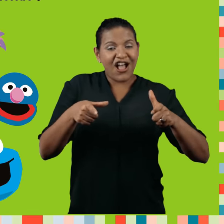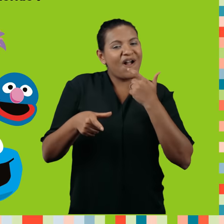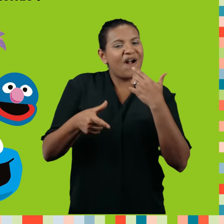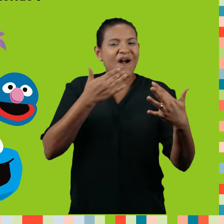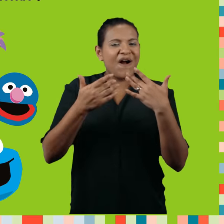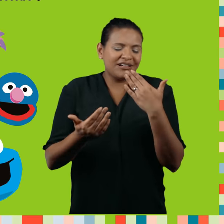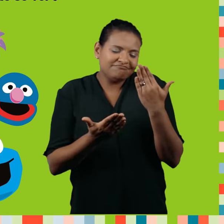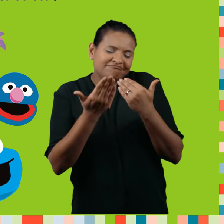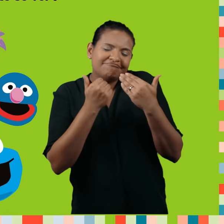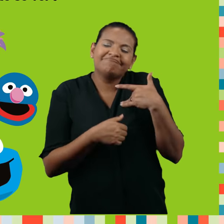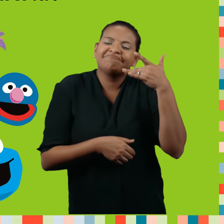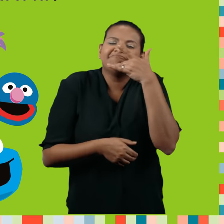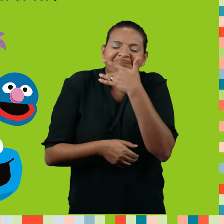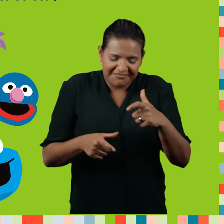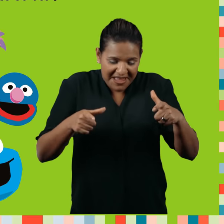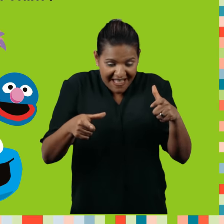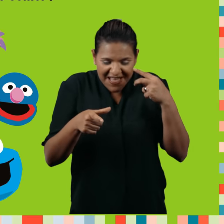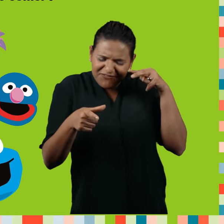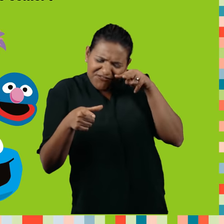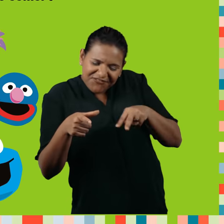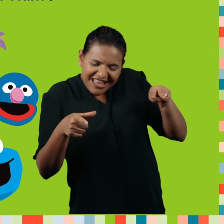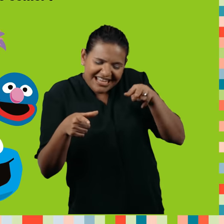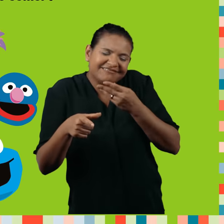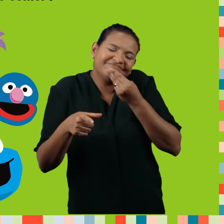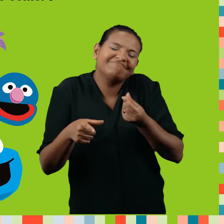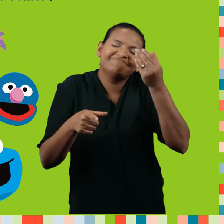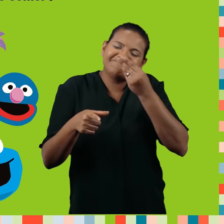Prato colorido é gostoso de se ver. Prato